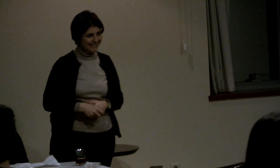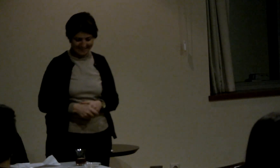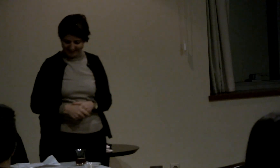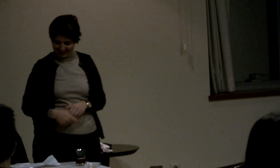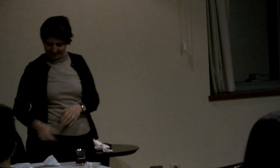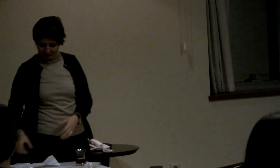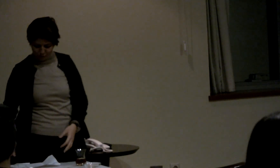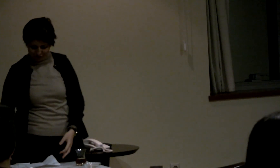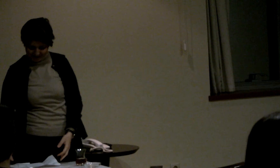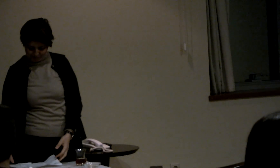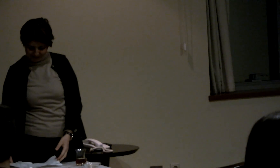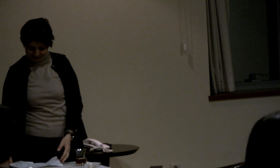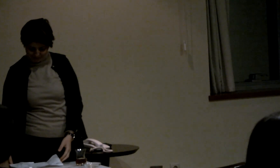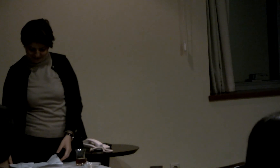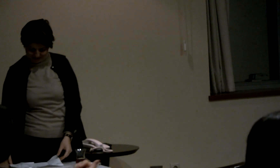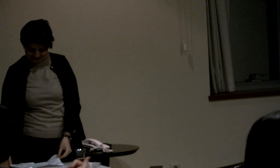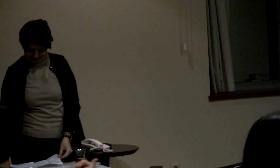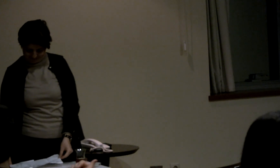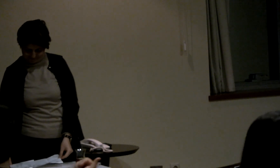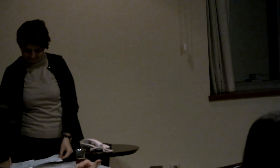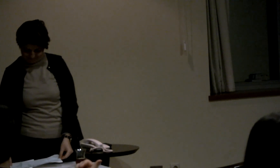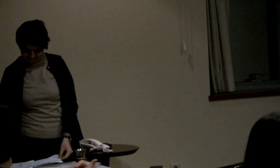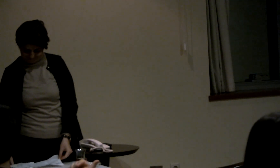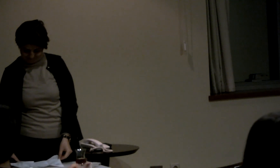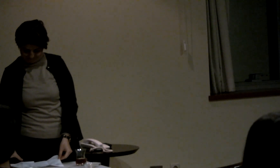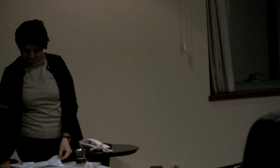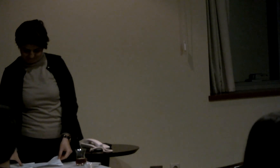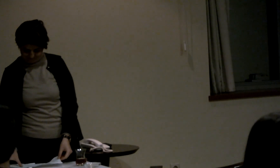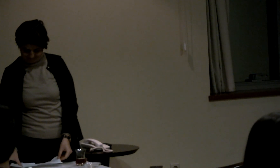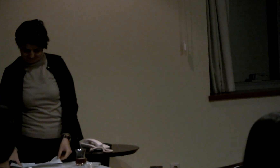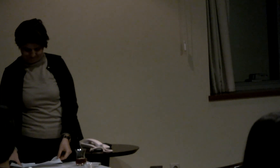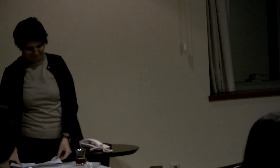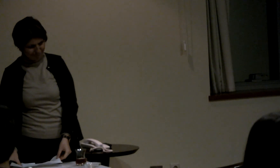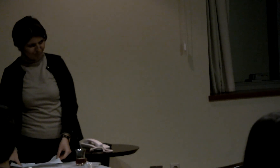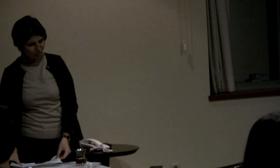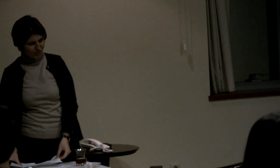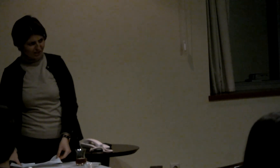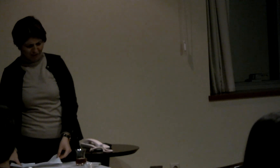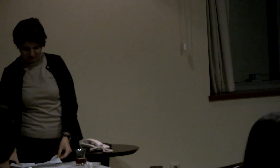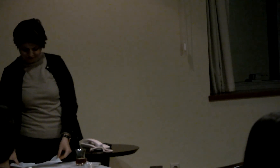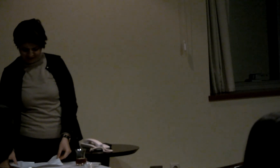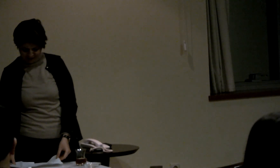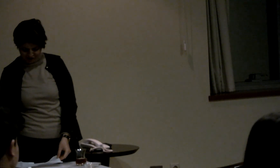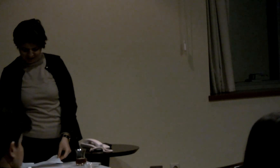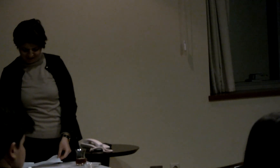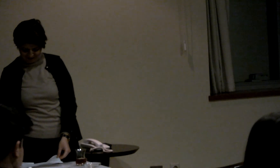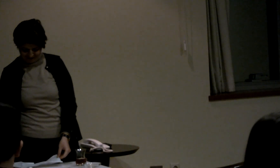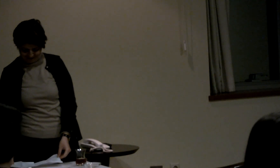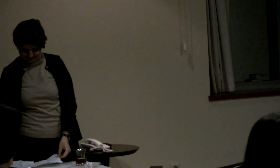Evet. Sen ne olacaksın bakalım, ha? Ben itfaiyeci. Ya itfaiyeci? Ben